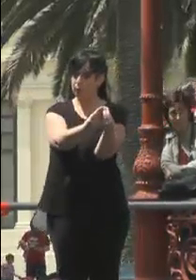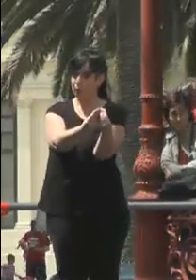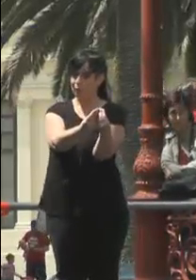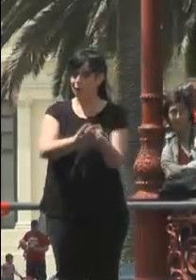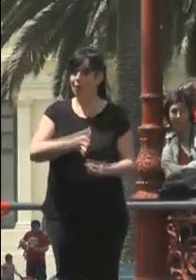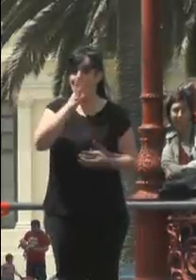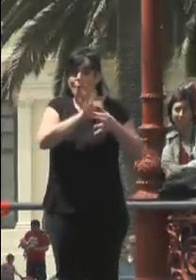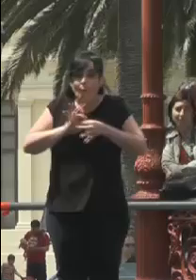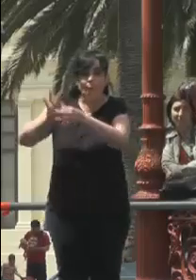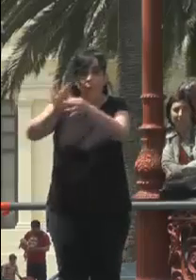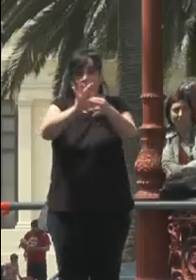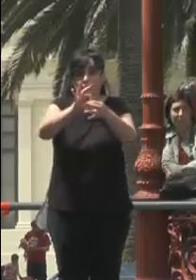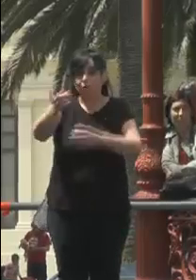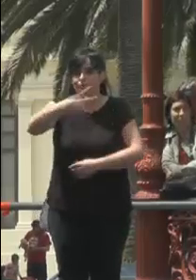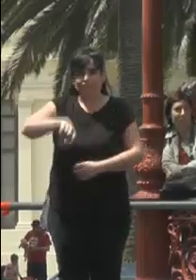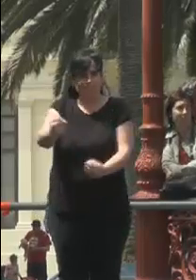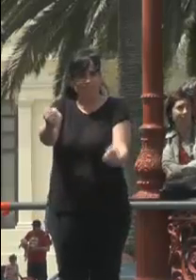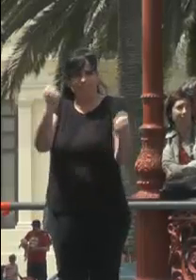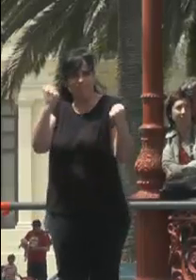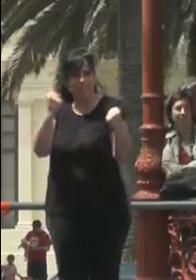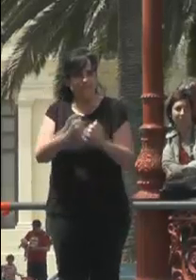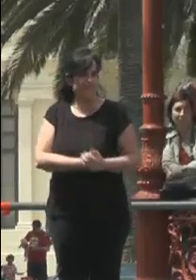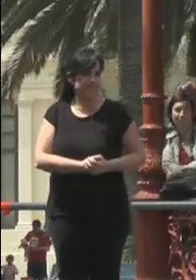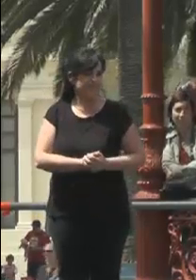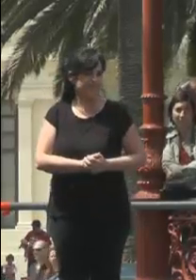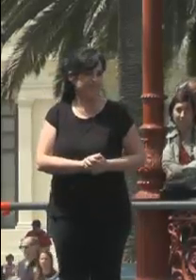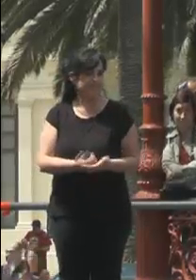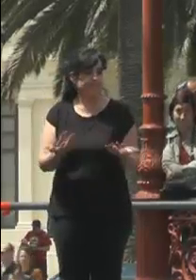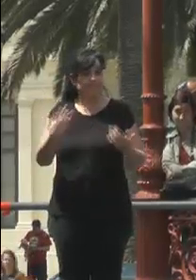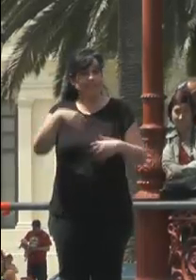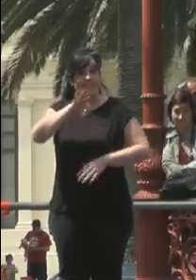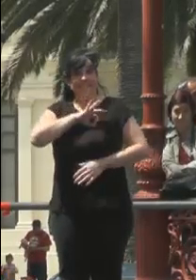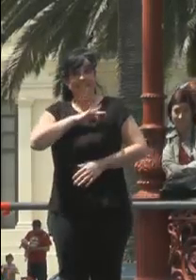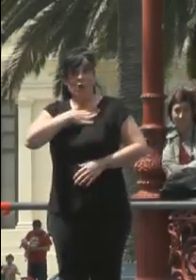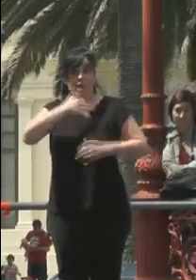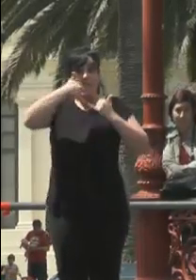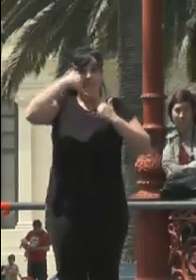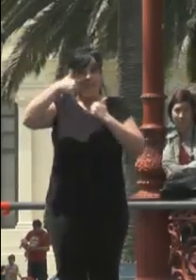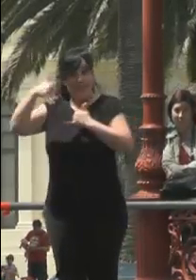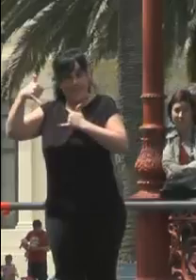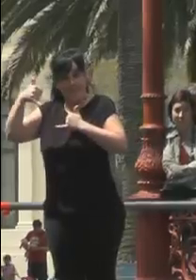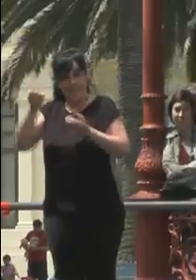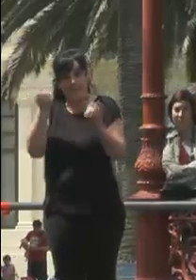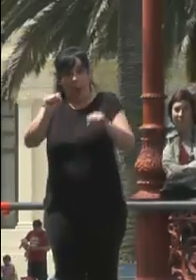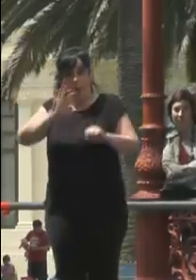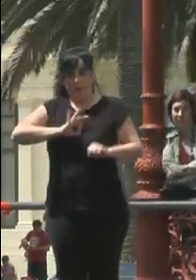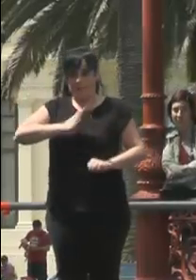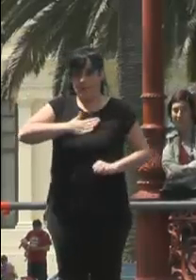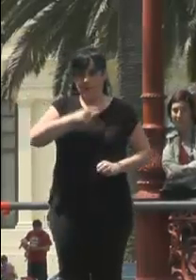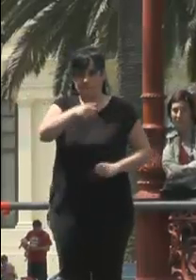Porque unidas somos poderosísimos. E o señor dos Silillos, aínda que de Pontevedra, está